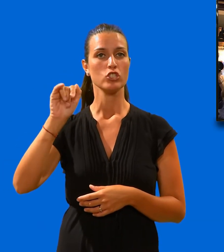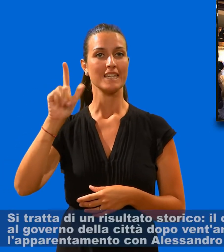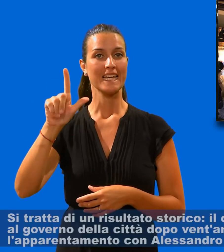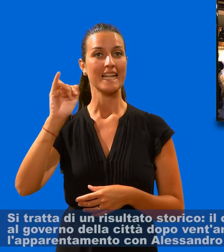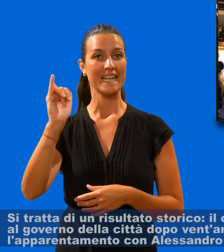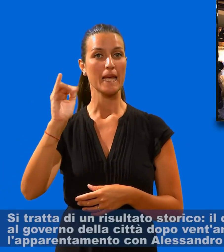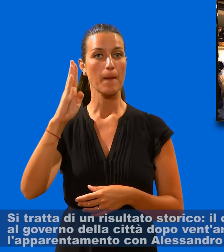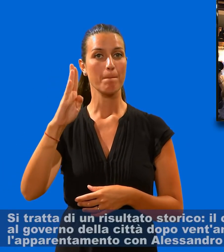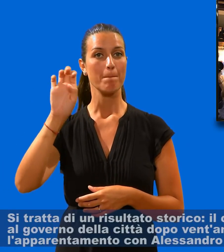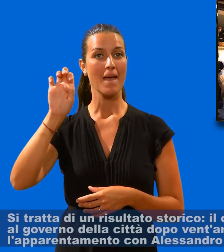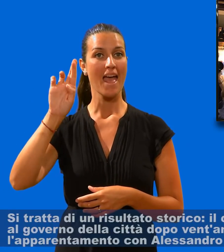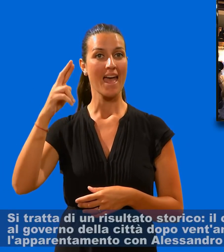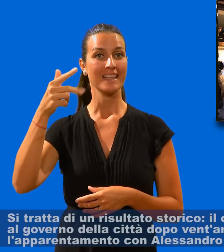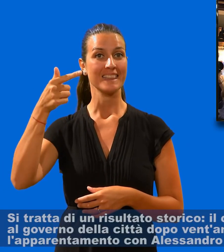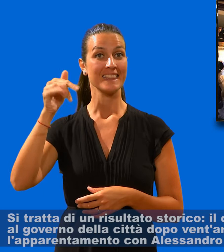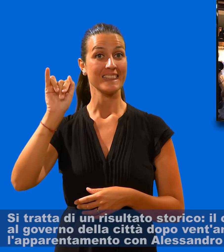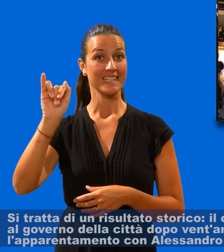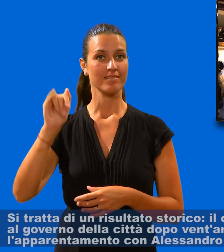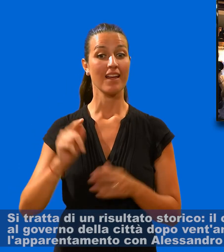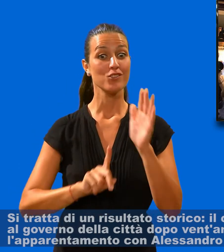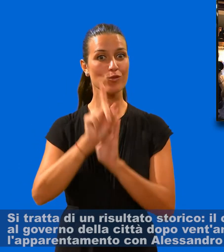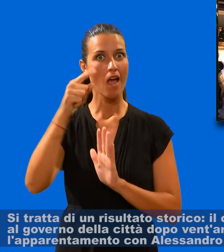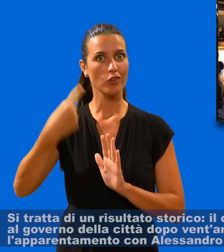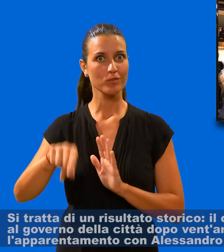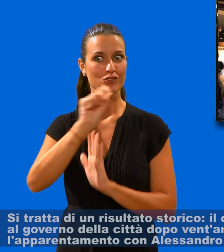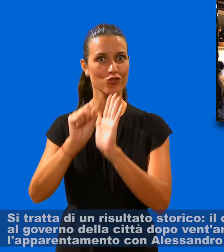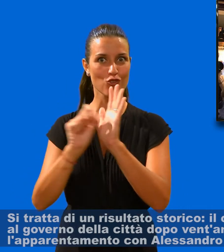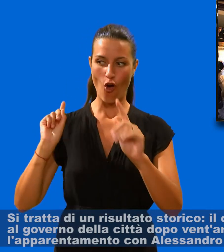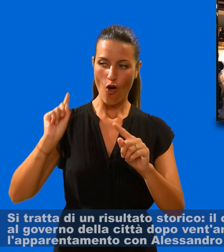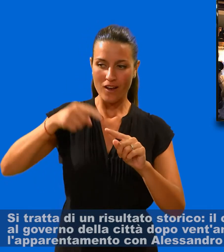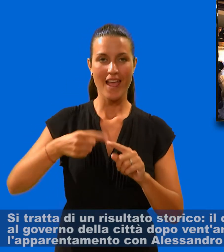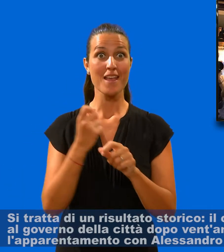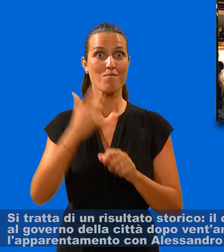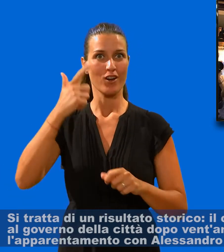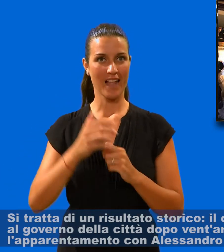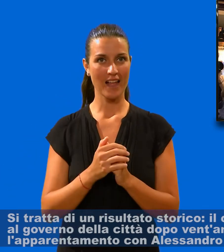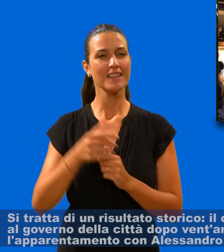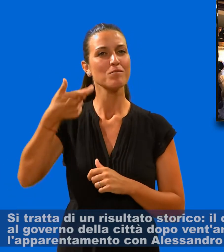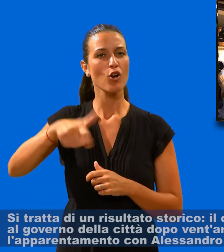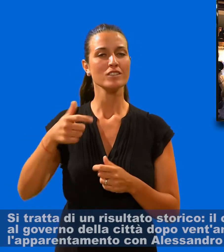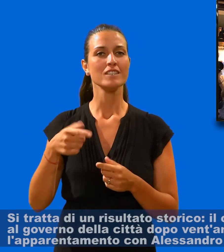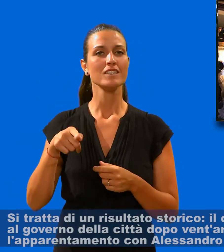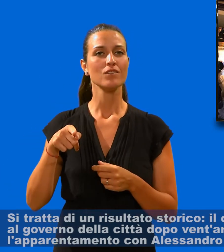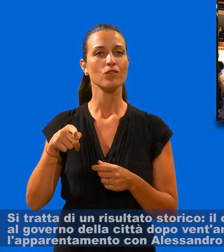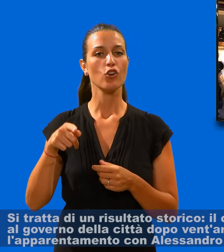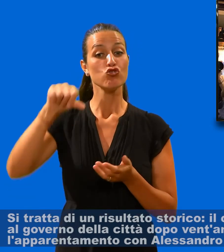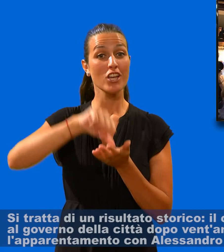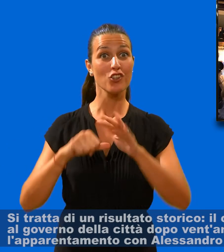si tratta di un risultato storico il centrosinistra torna al governo della città